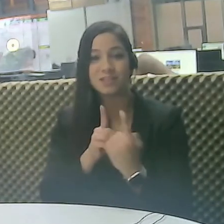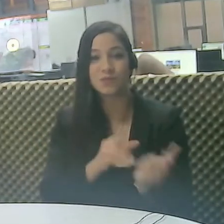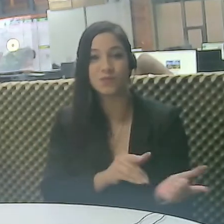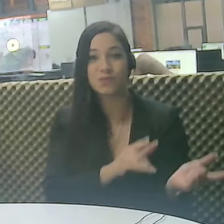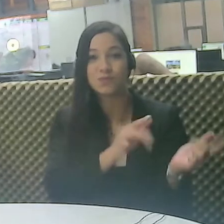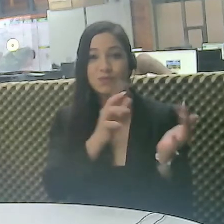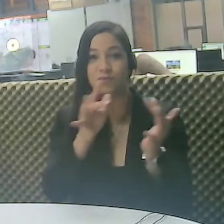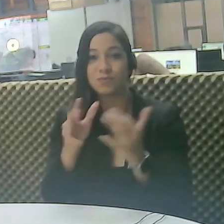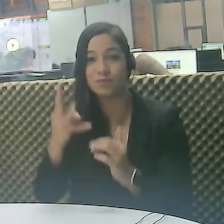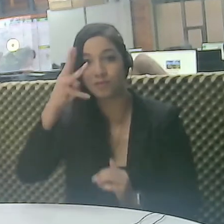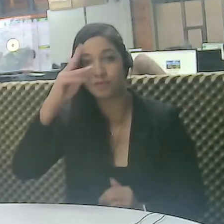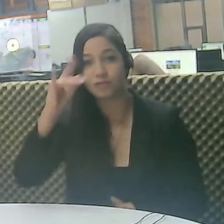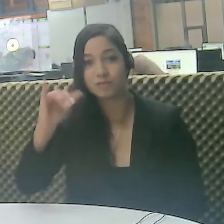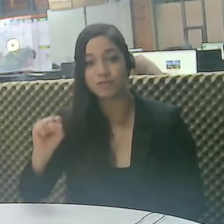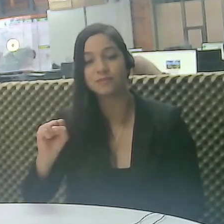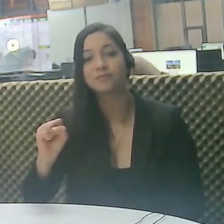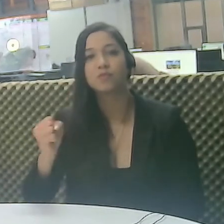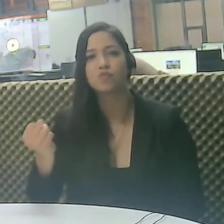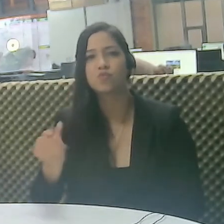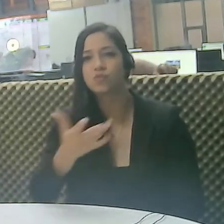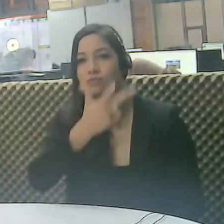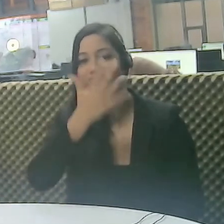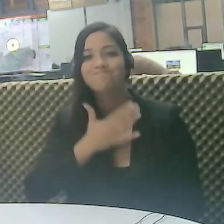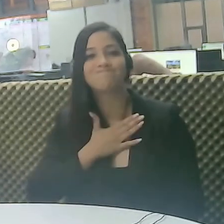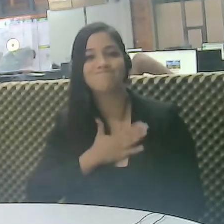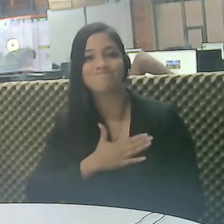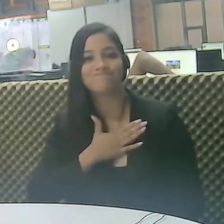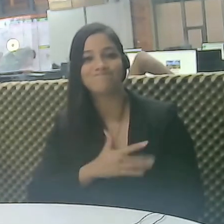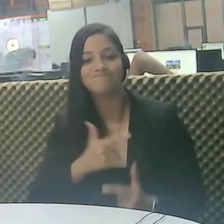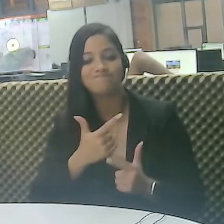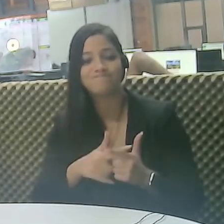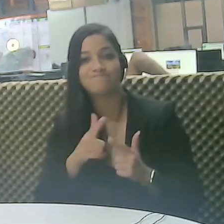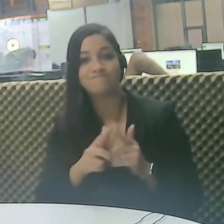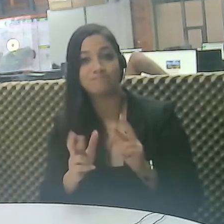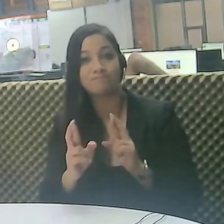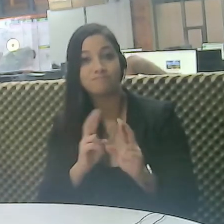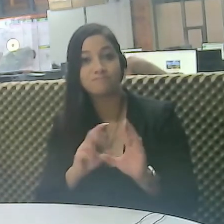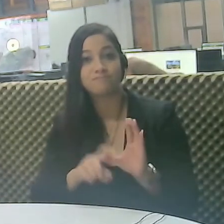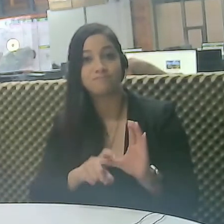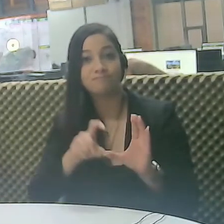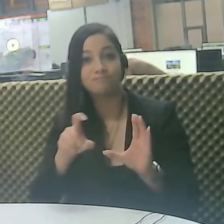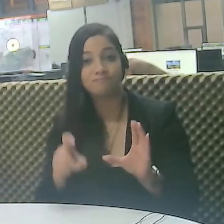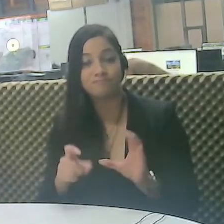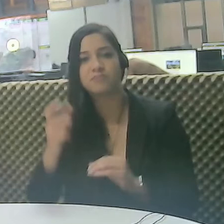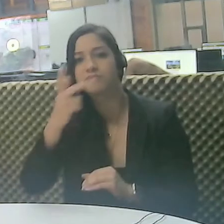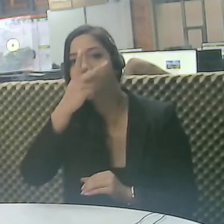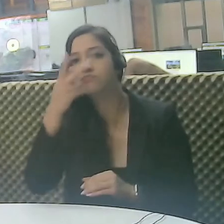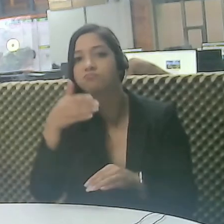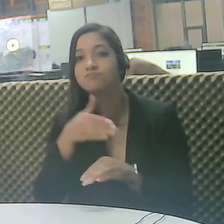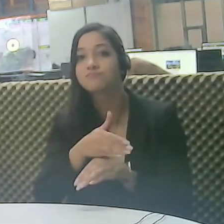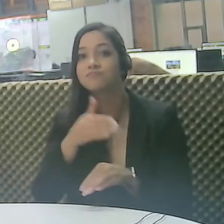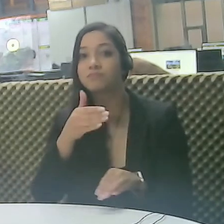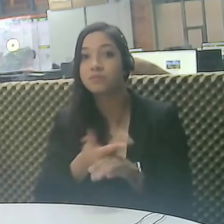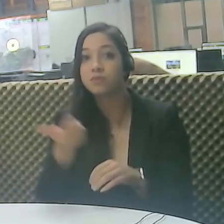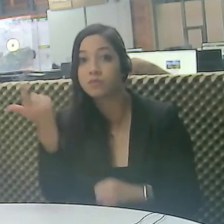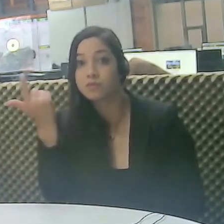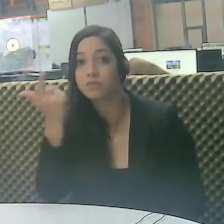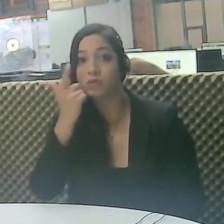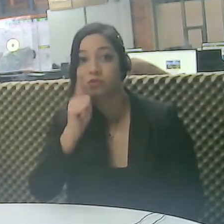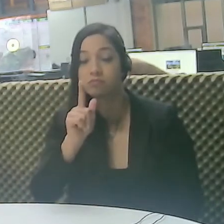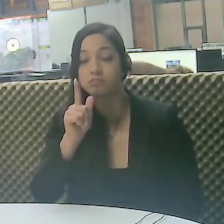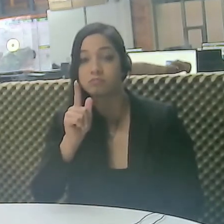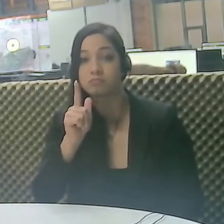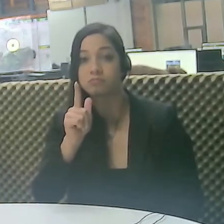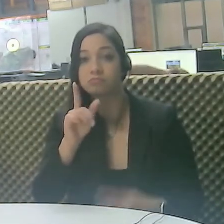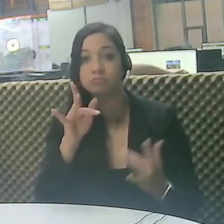esses 3 dias, muitas pessoas satisfeitas, resolveram suas dívidas, as pessoas que compareceram puderam ir até